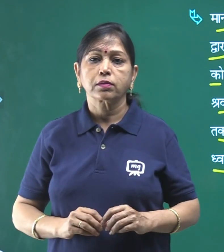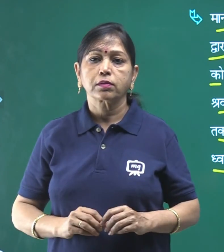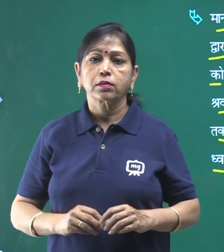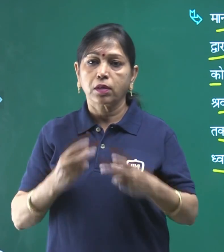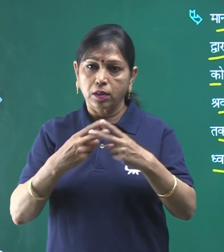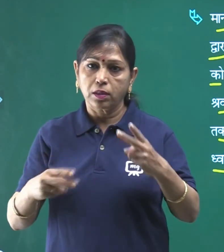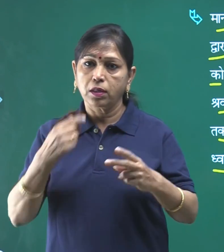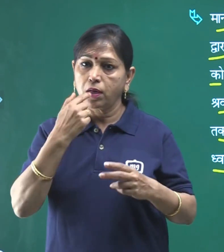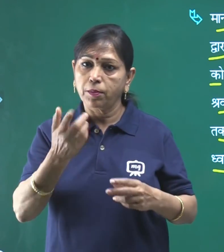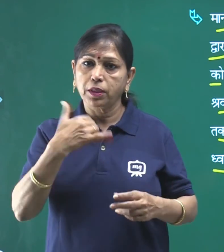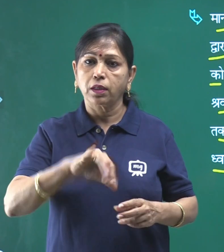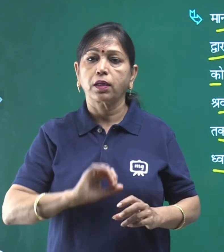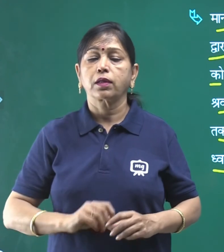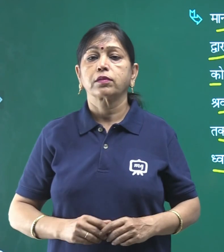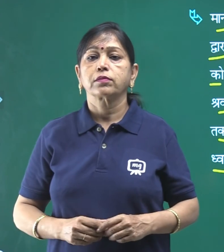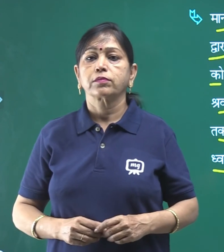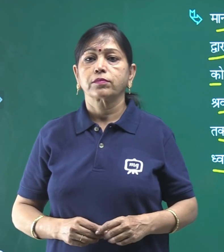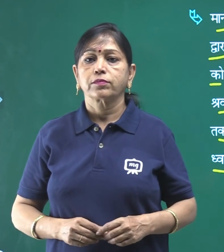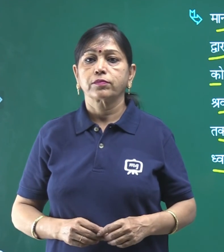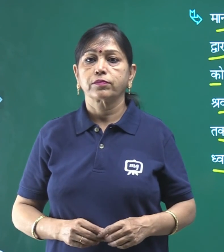व्याख्या करता है।